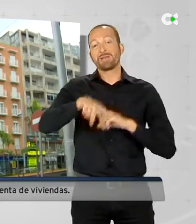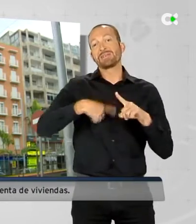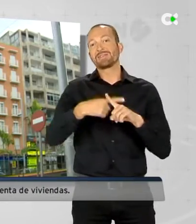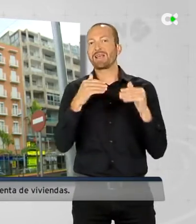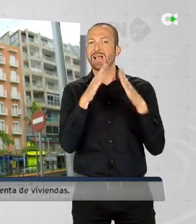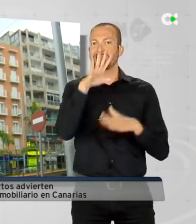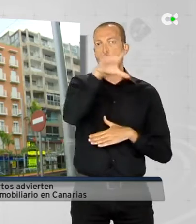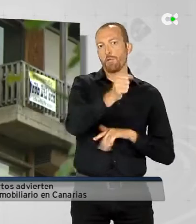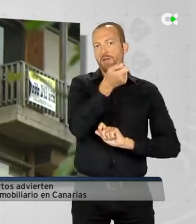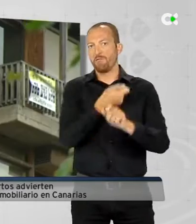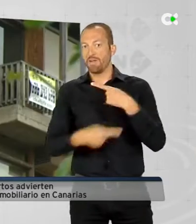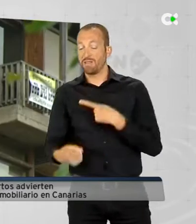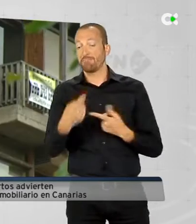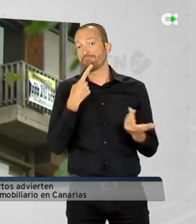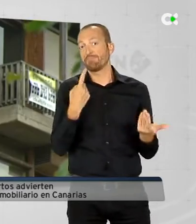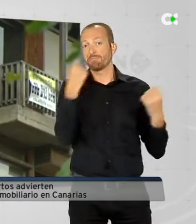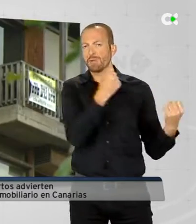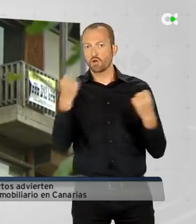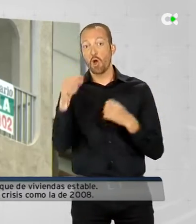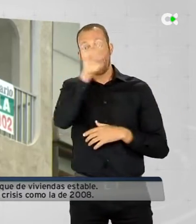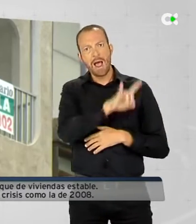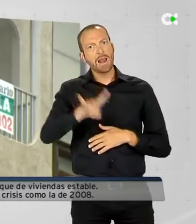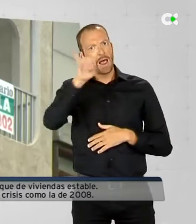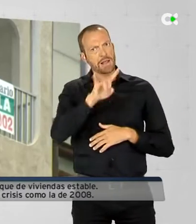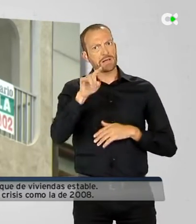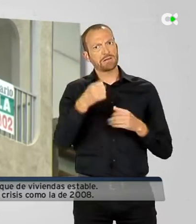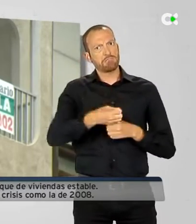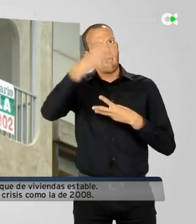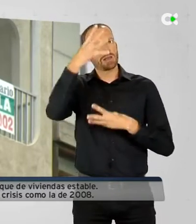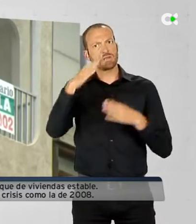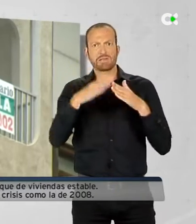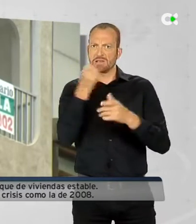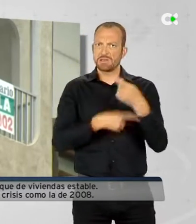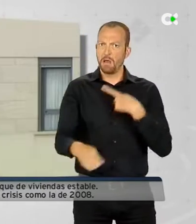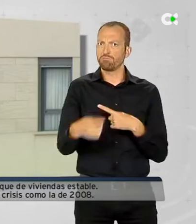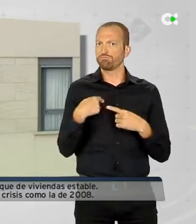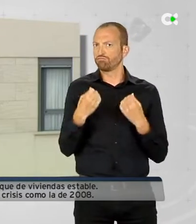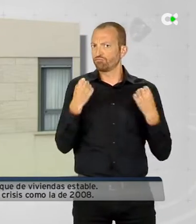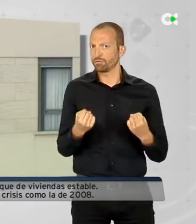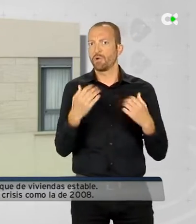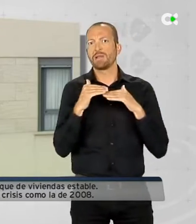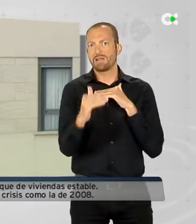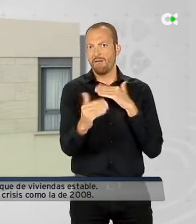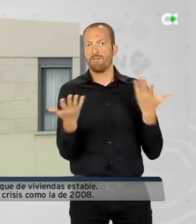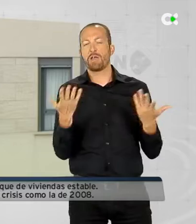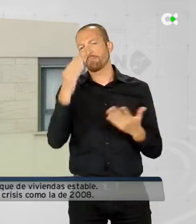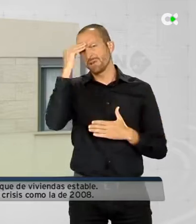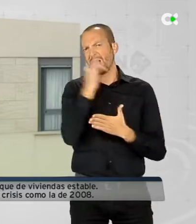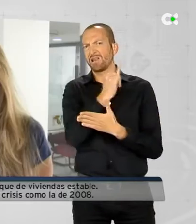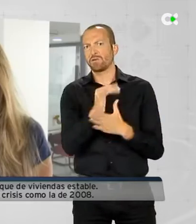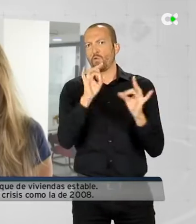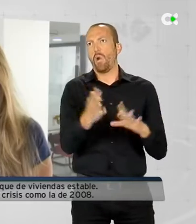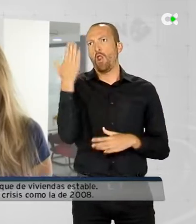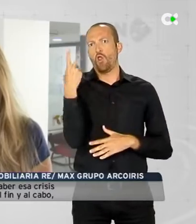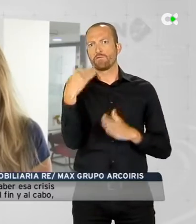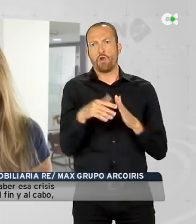viviendas. Los expertos advierten que el mercado inmobiliario en Canarias es fuerte, con un parque de viviendas estable. Ven muy difícil una crisis como la de 2008.